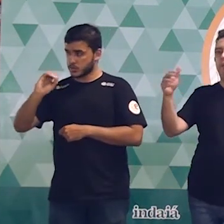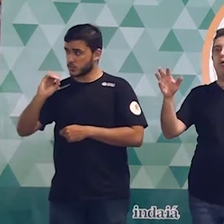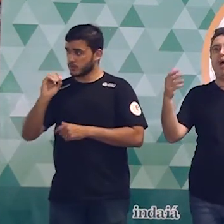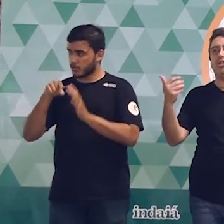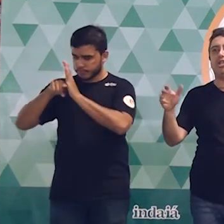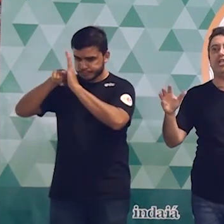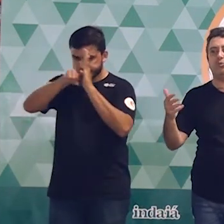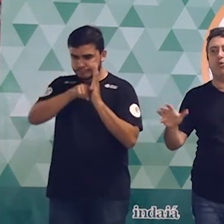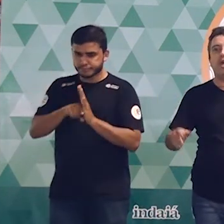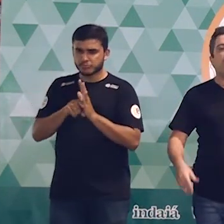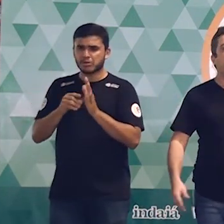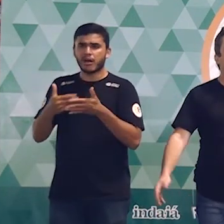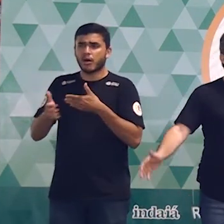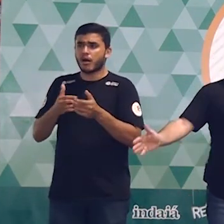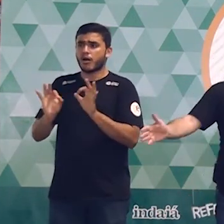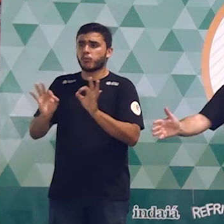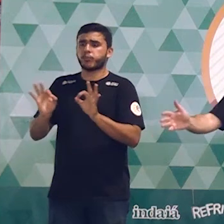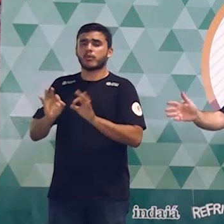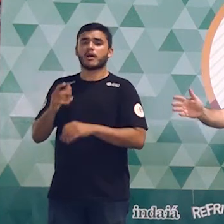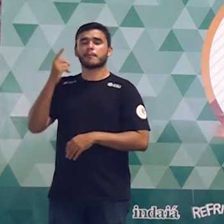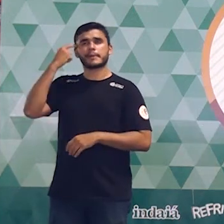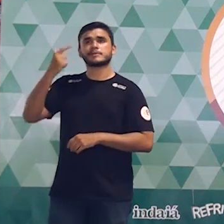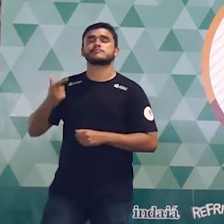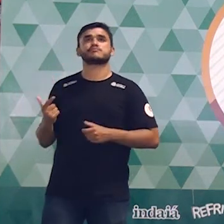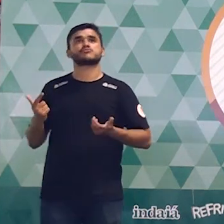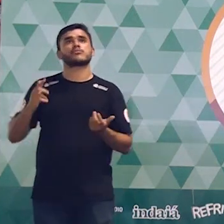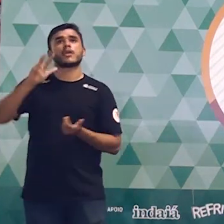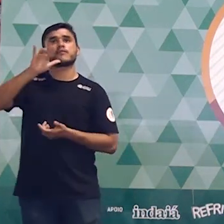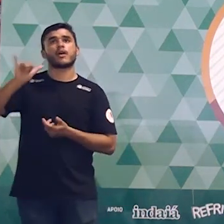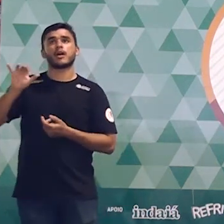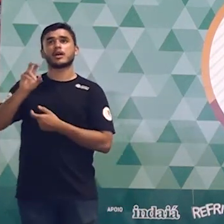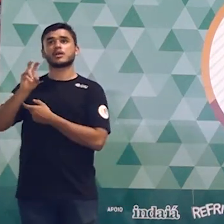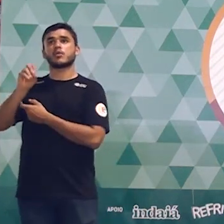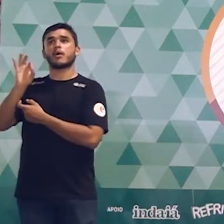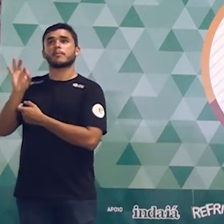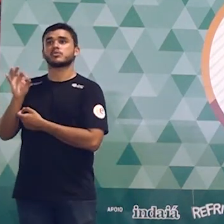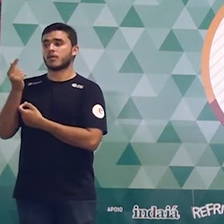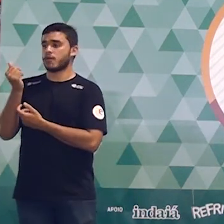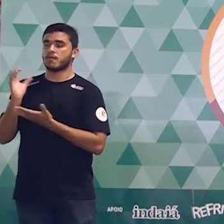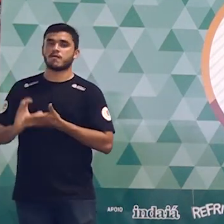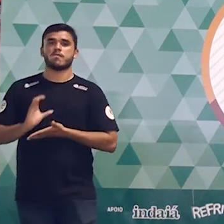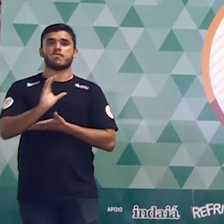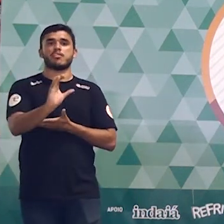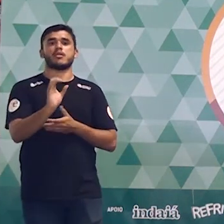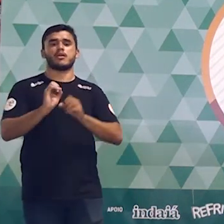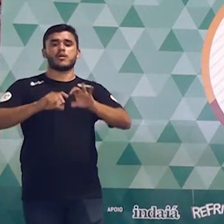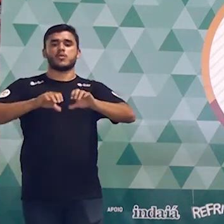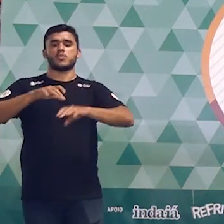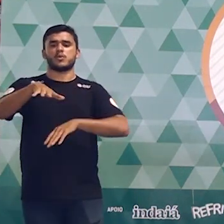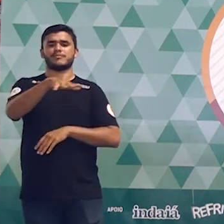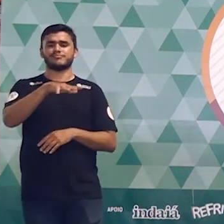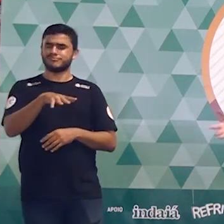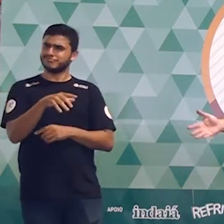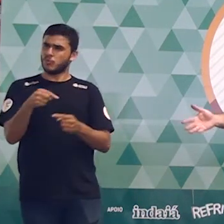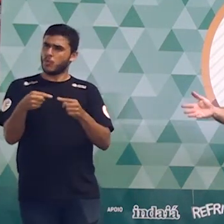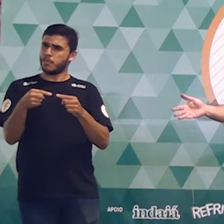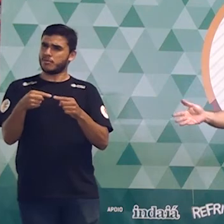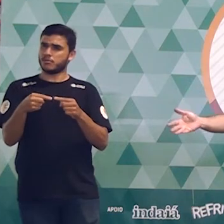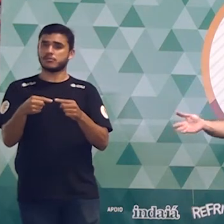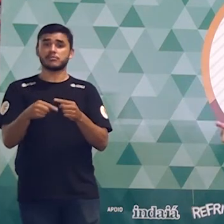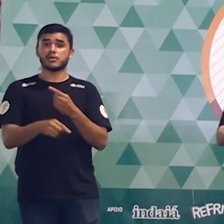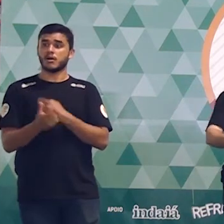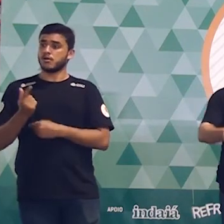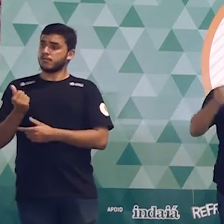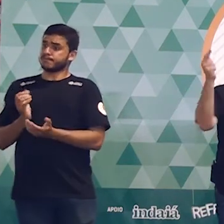disser assim pelo achismo, vamos investir 50% da grana na educação, vai ser certo? Ele vai investir